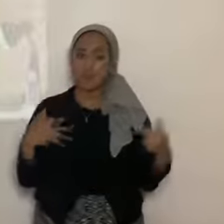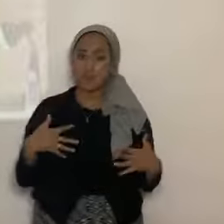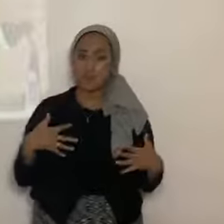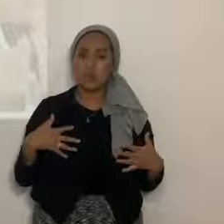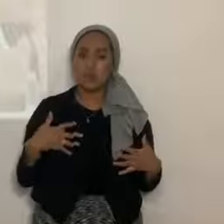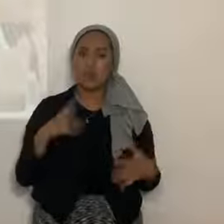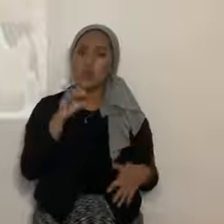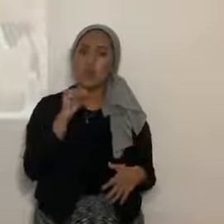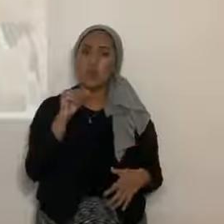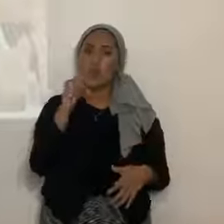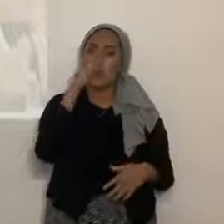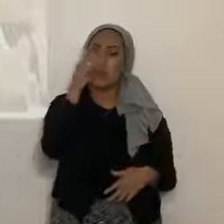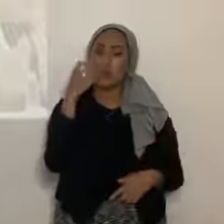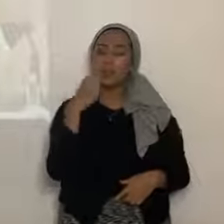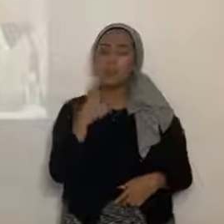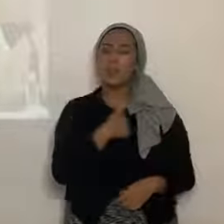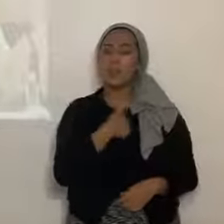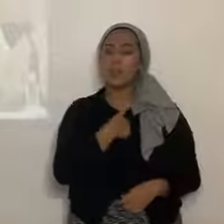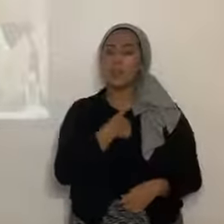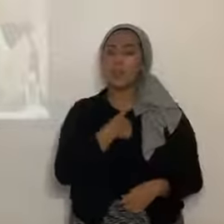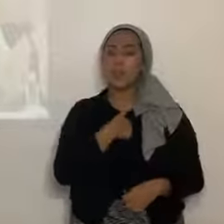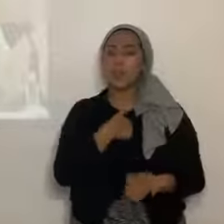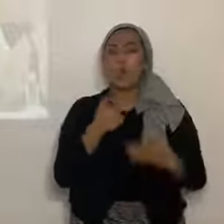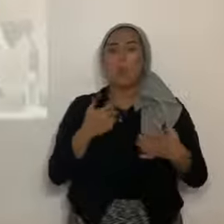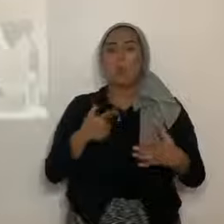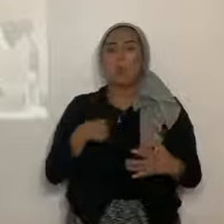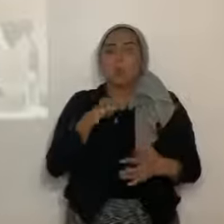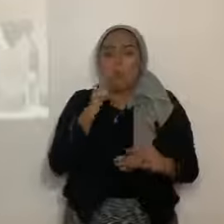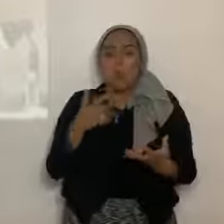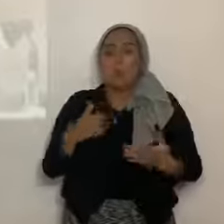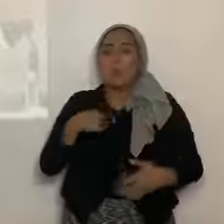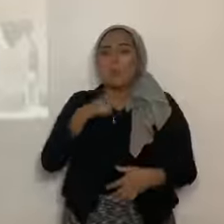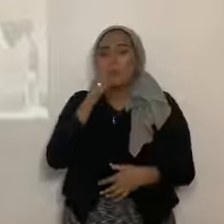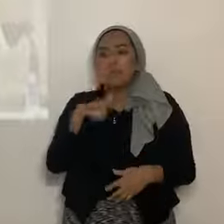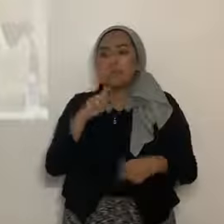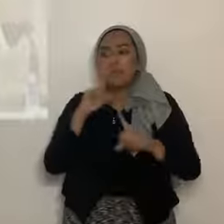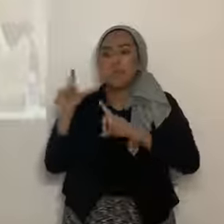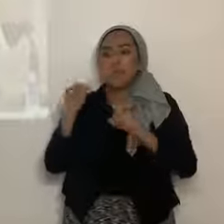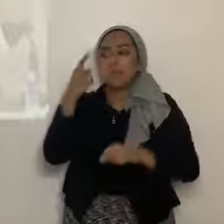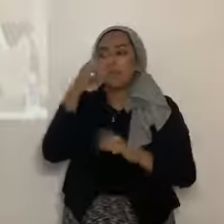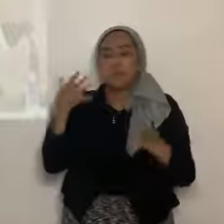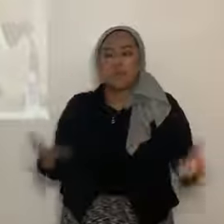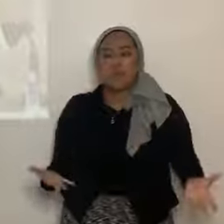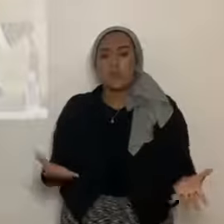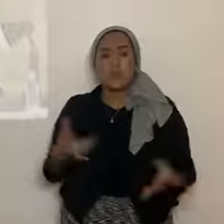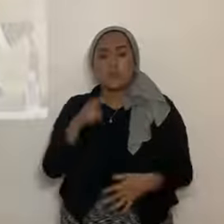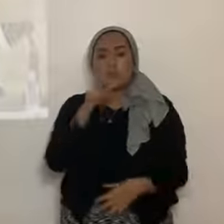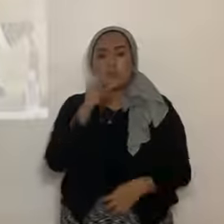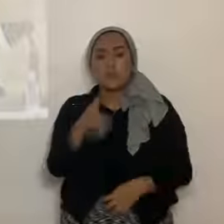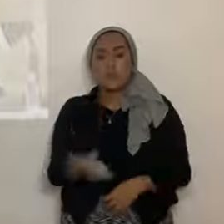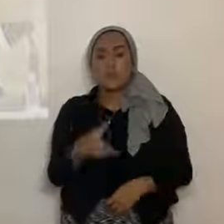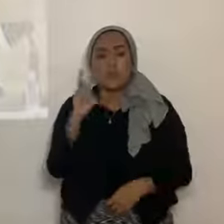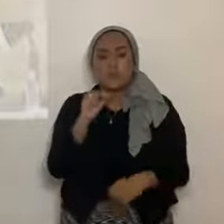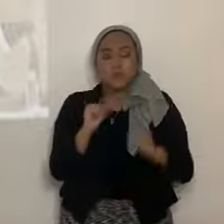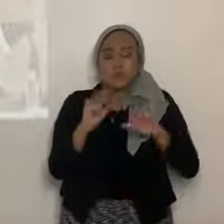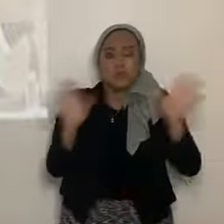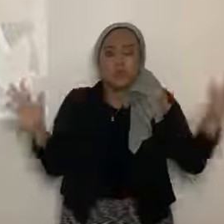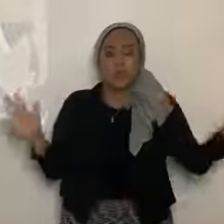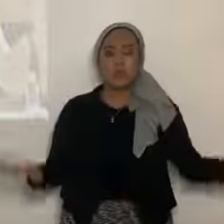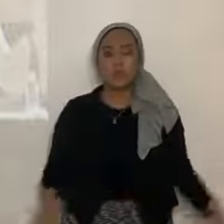sino porque me nace no hablar, no andar chismeando cosas que no... O sea, no hablar y ya... Me nace